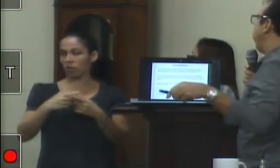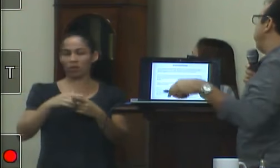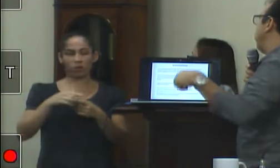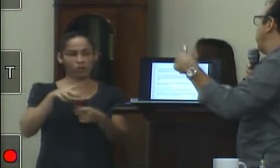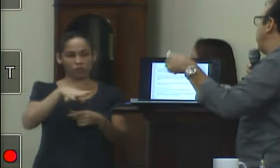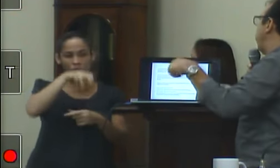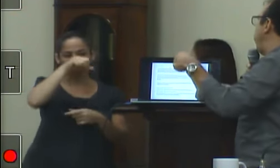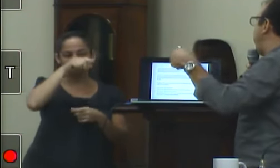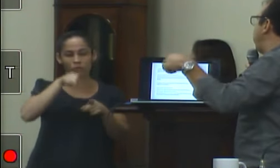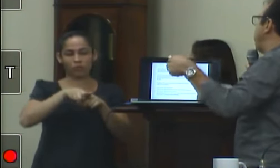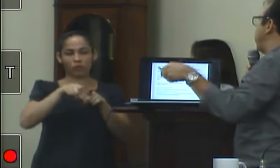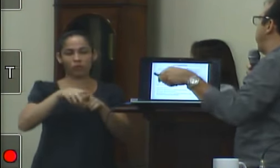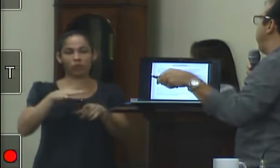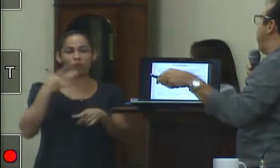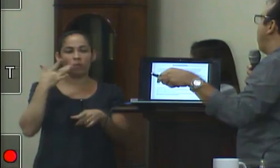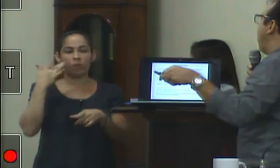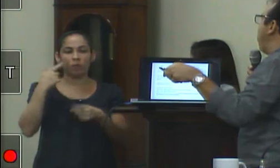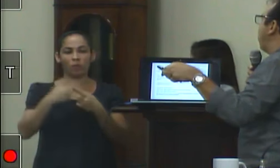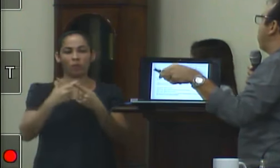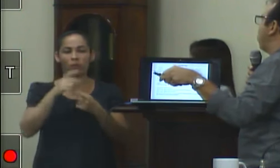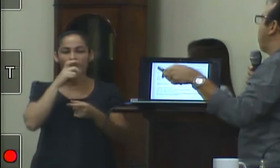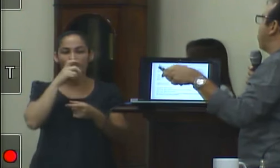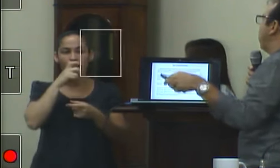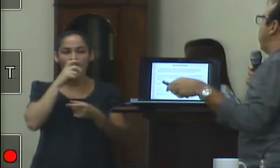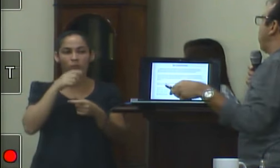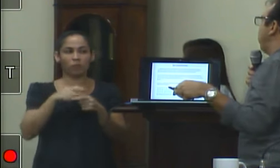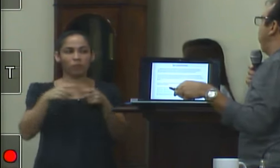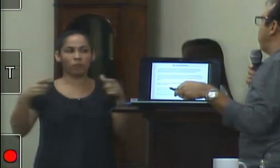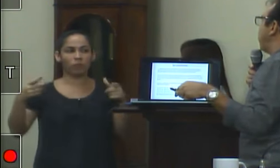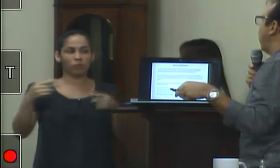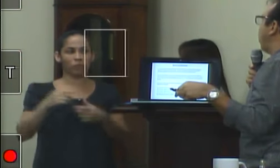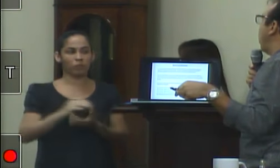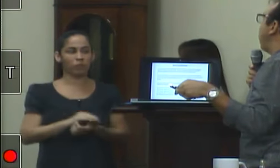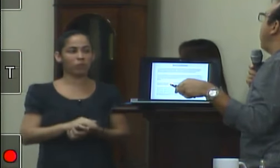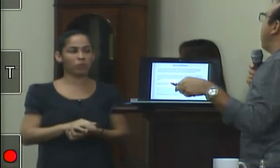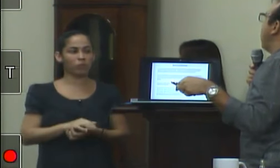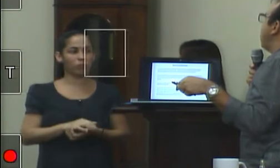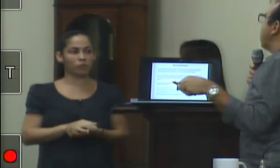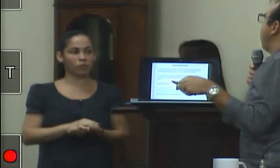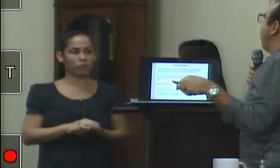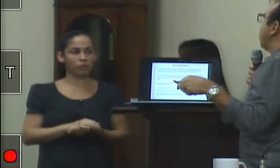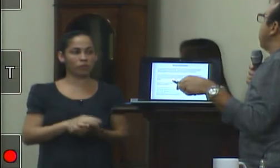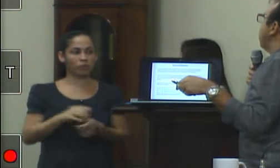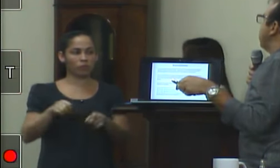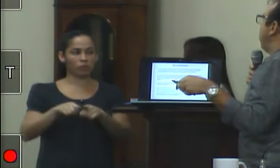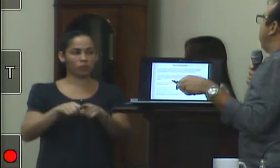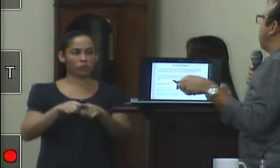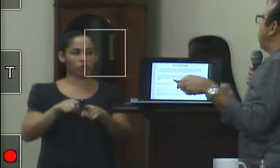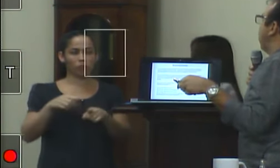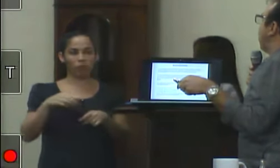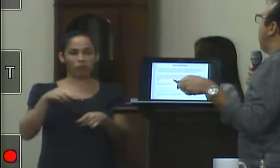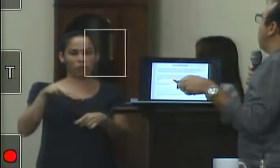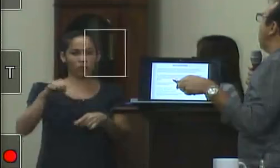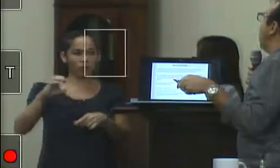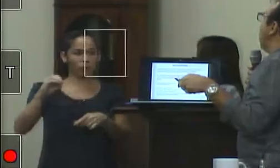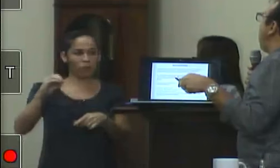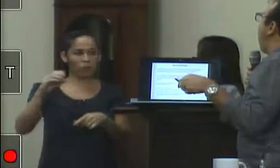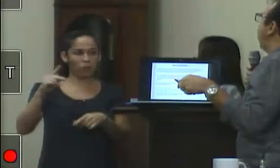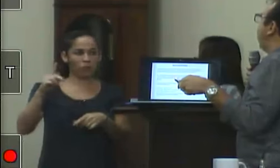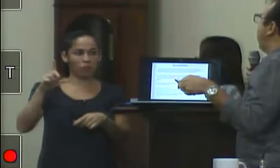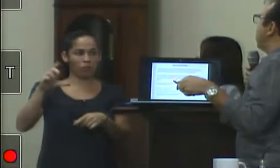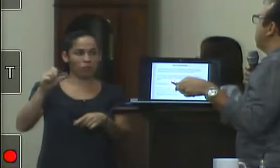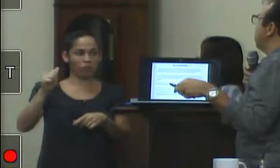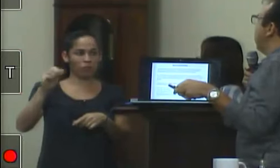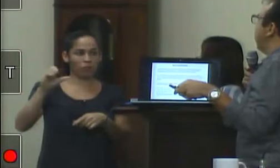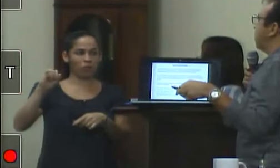né, período do inverno, a gente tem um aumento dos óbitos por doença do aparelho respiratório, as neoplasias como terceira causa,